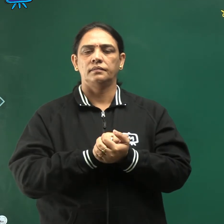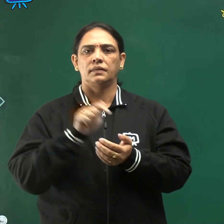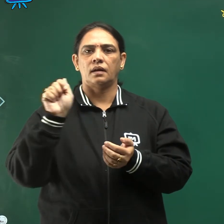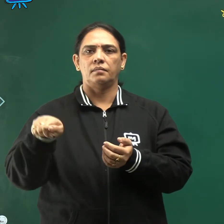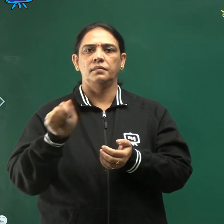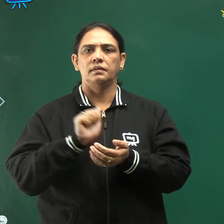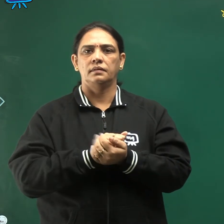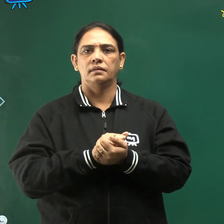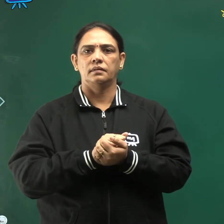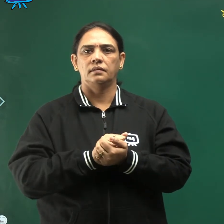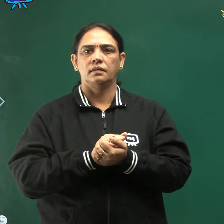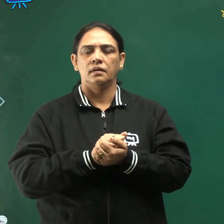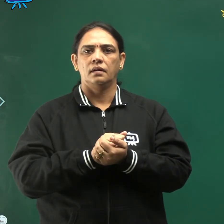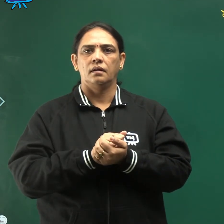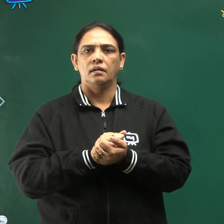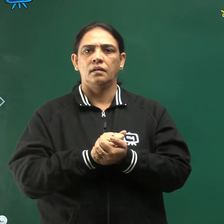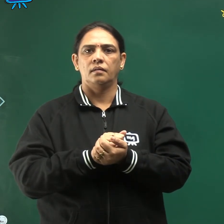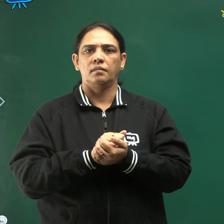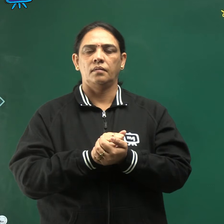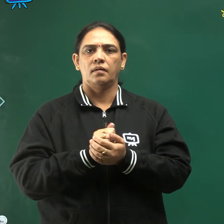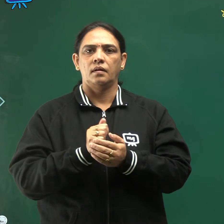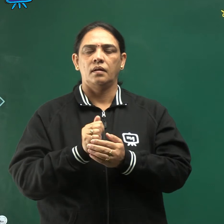तब बाईं तरफ